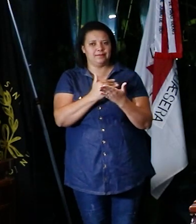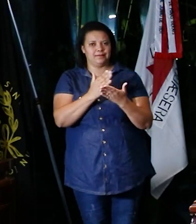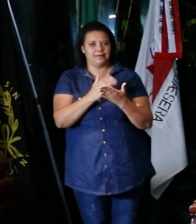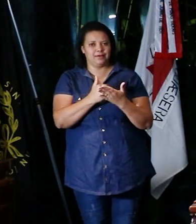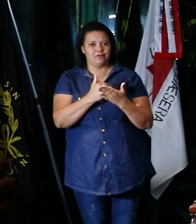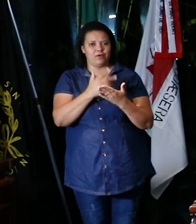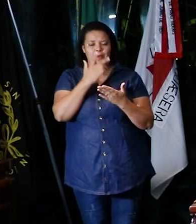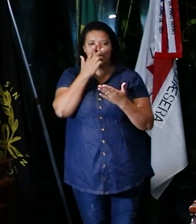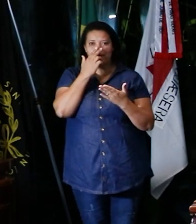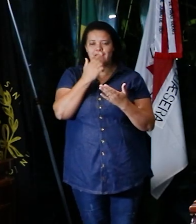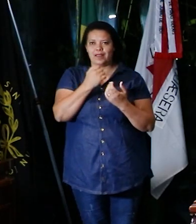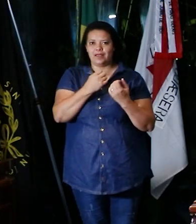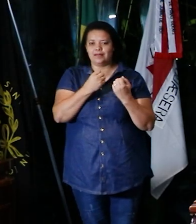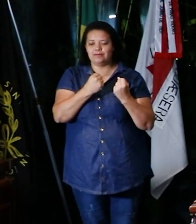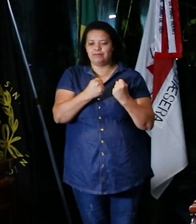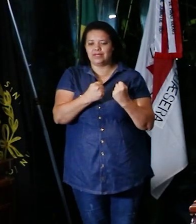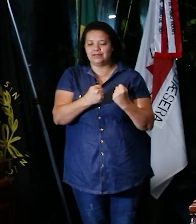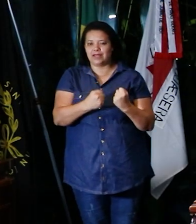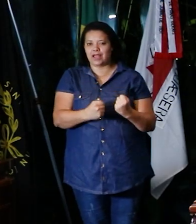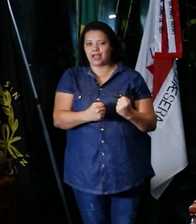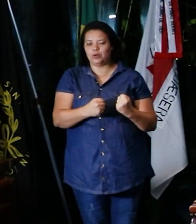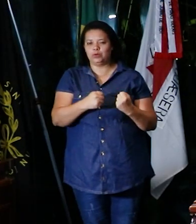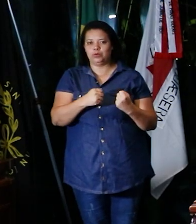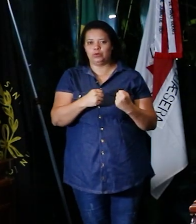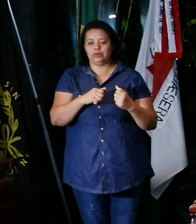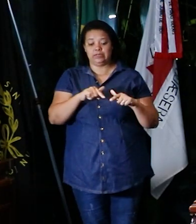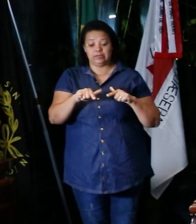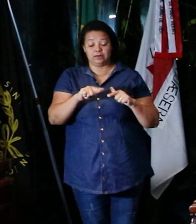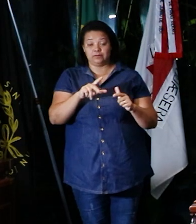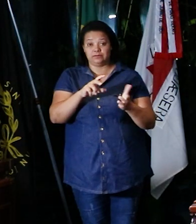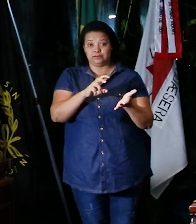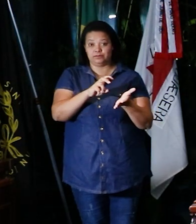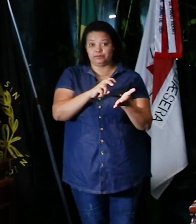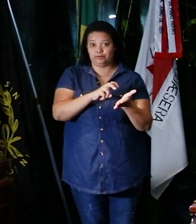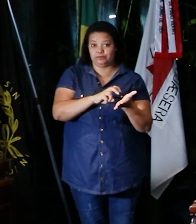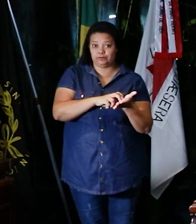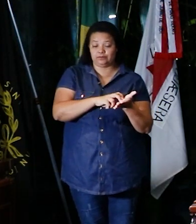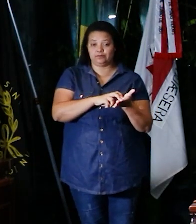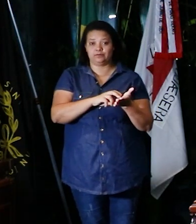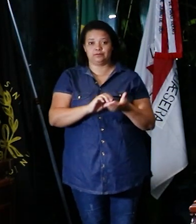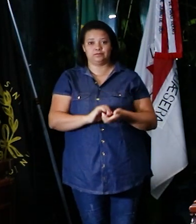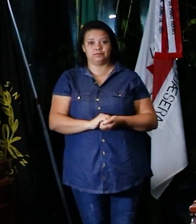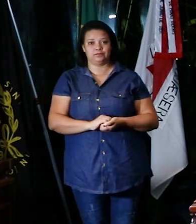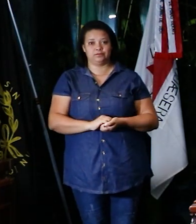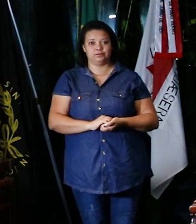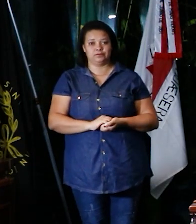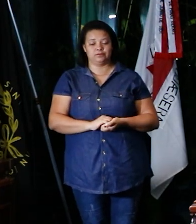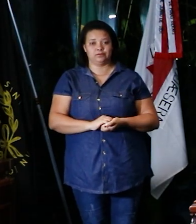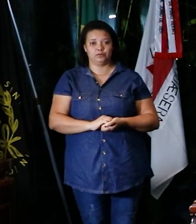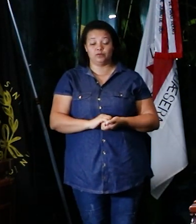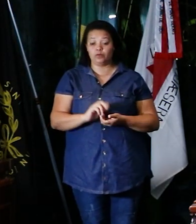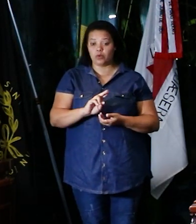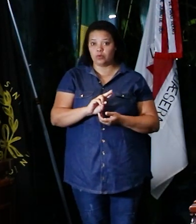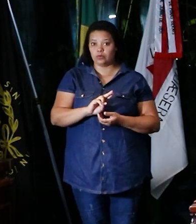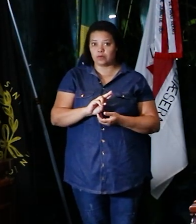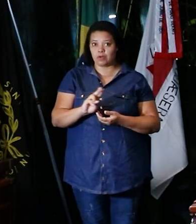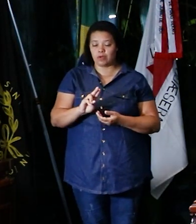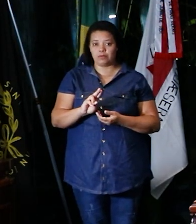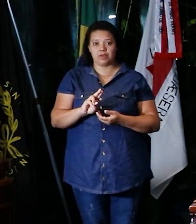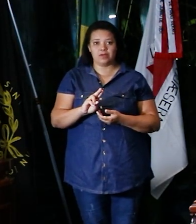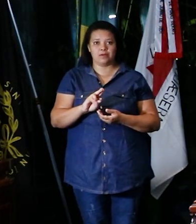carga matinal que, na sua opinião, e dado o seu nome burocrático,